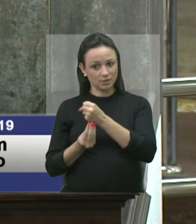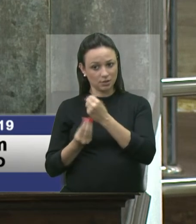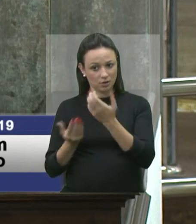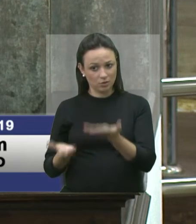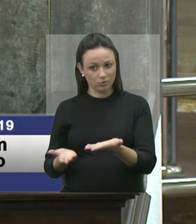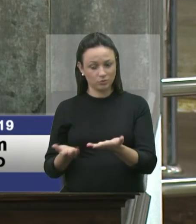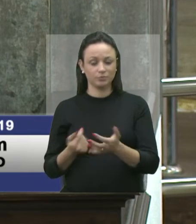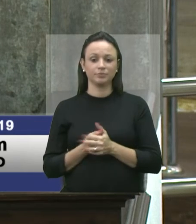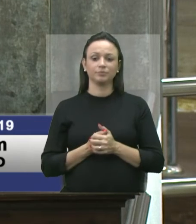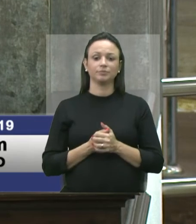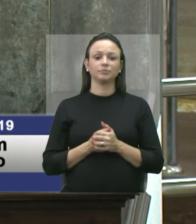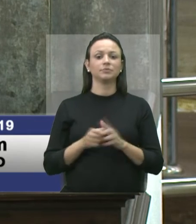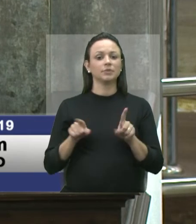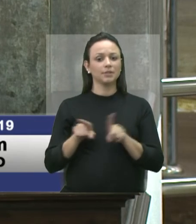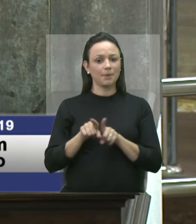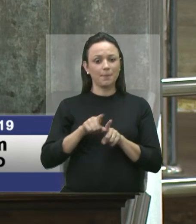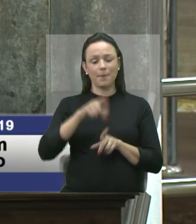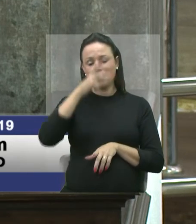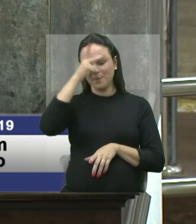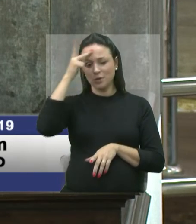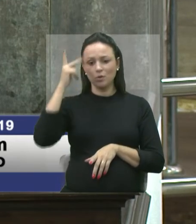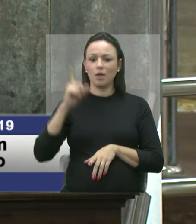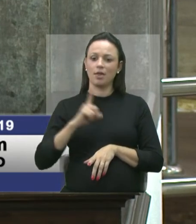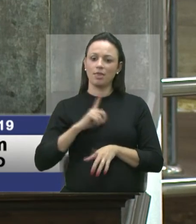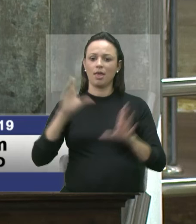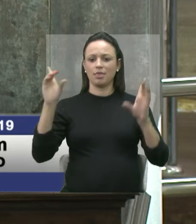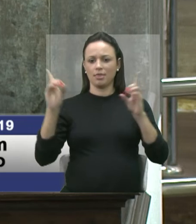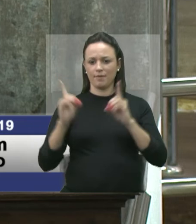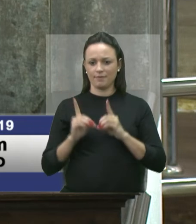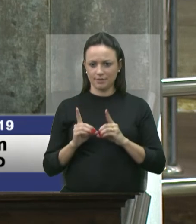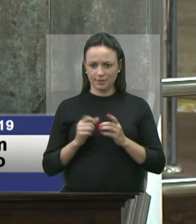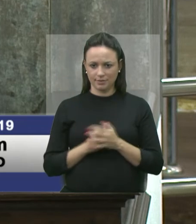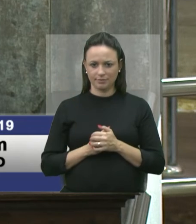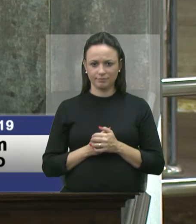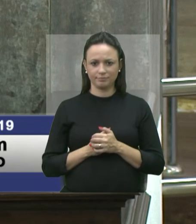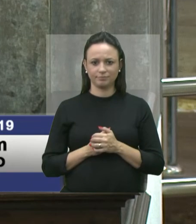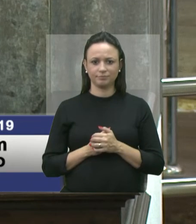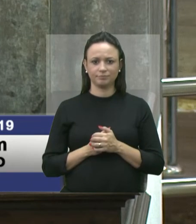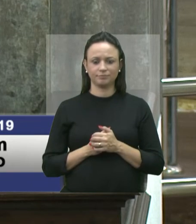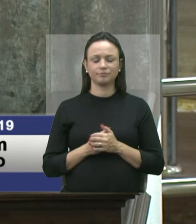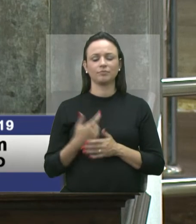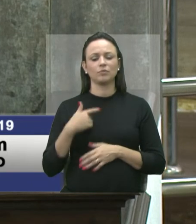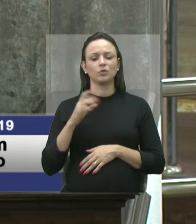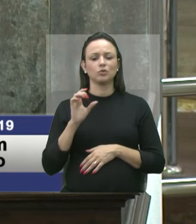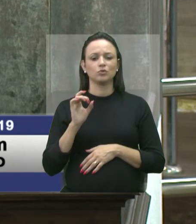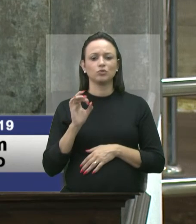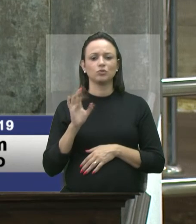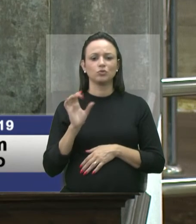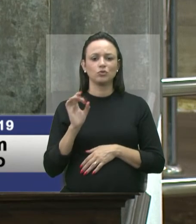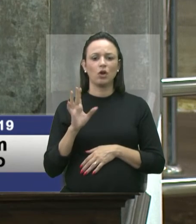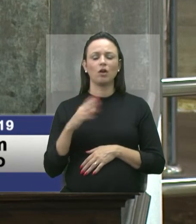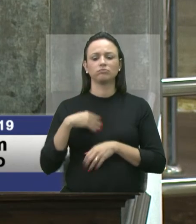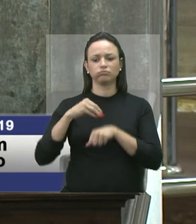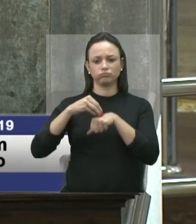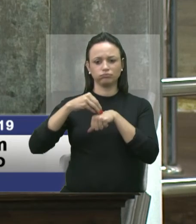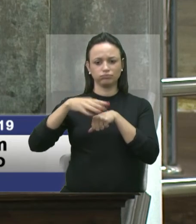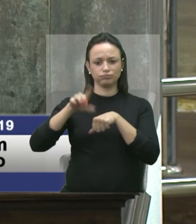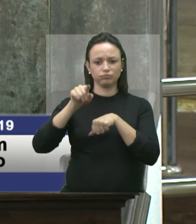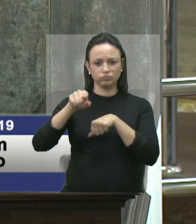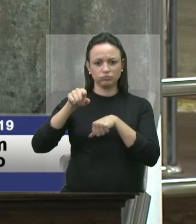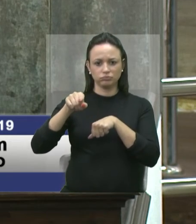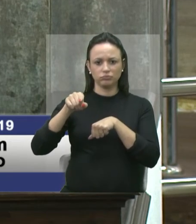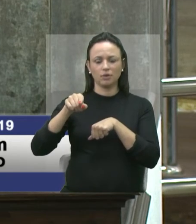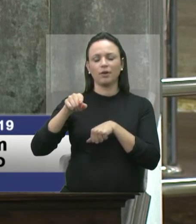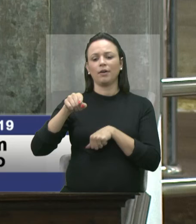e as pessoas com deficiência do nosso município. Senhor presidente, eu queria só aqui passar para o André, que em nosso